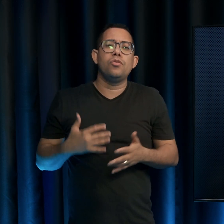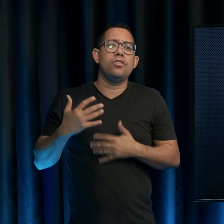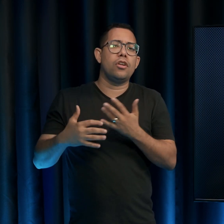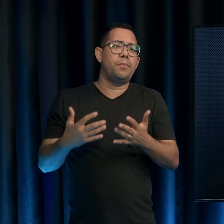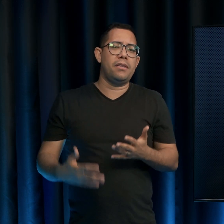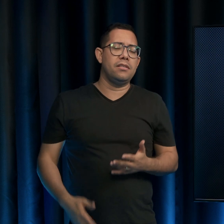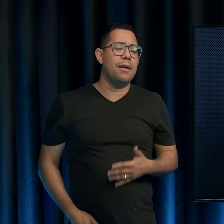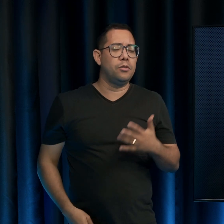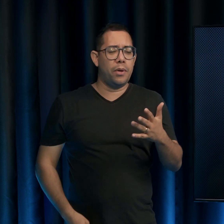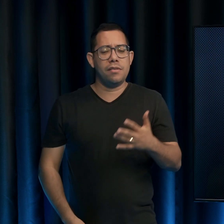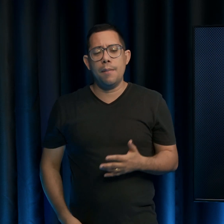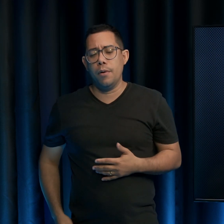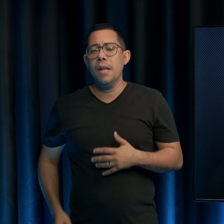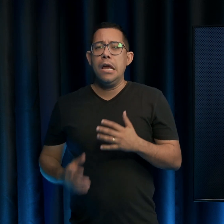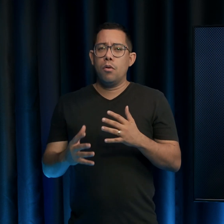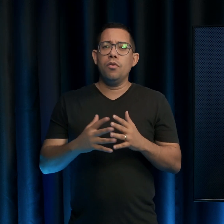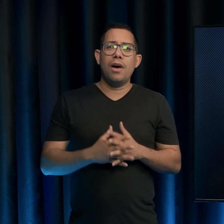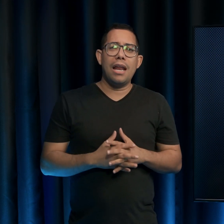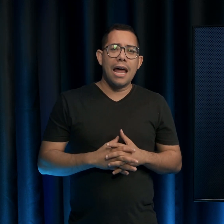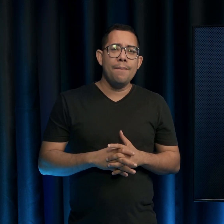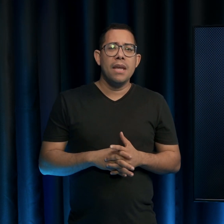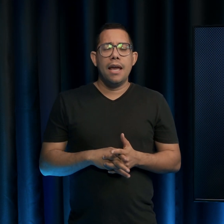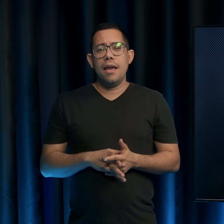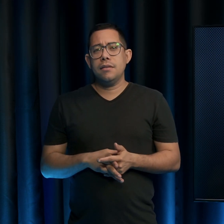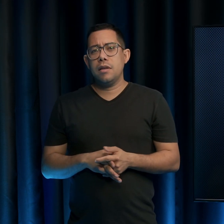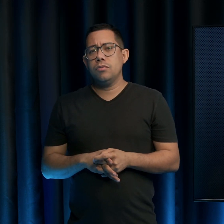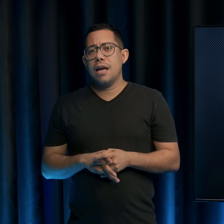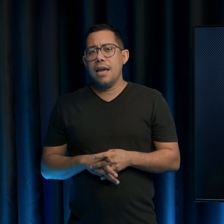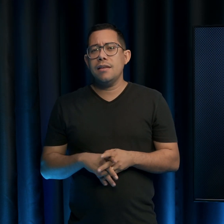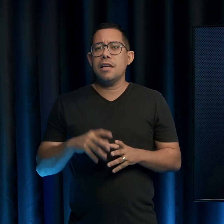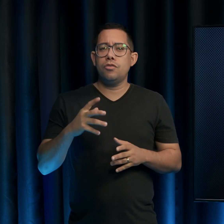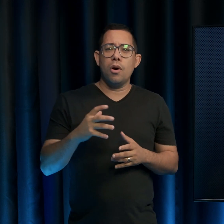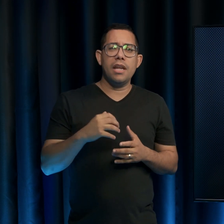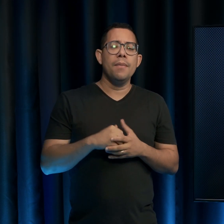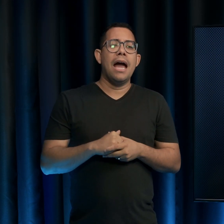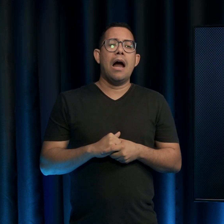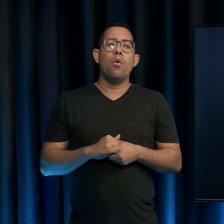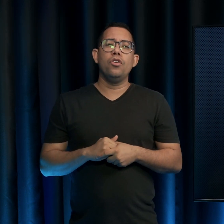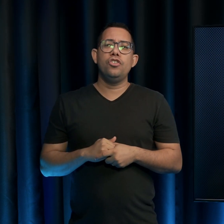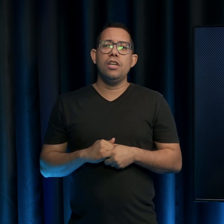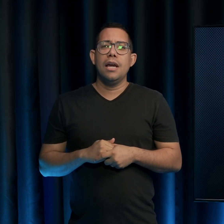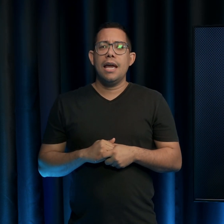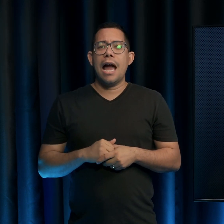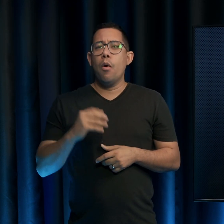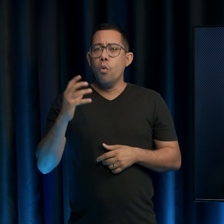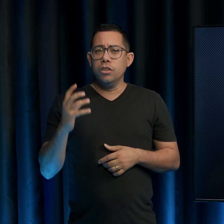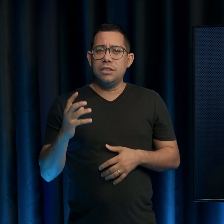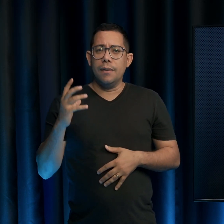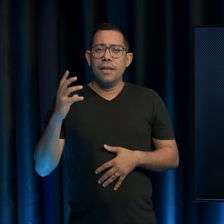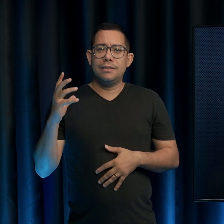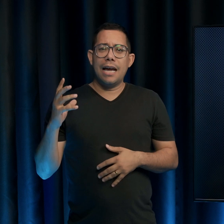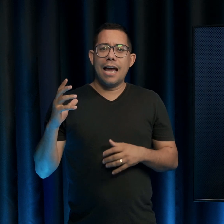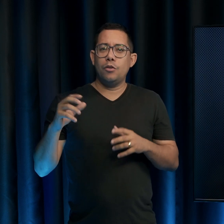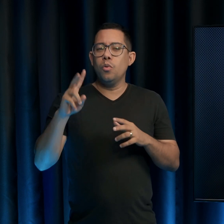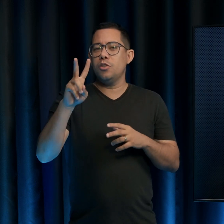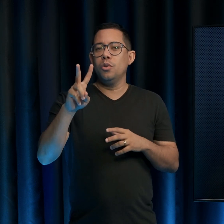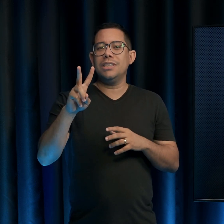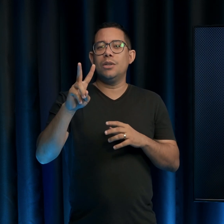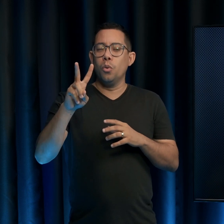nós precisamos. Por exemplo, quando fala lá em 2 Reis, a história onde a ursa,